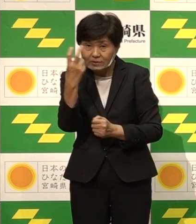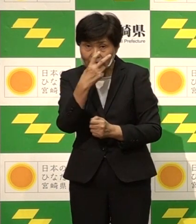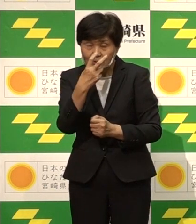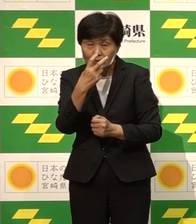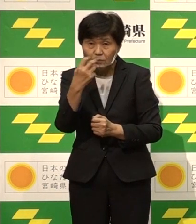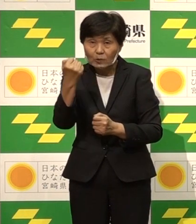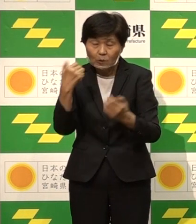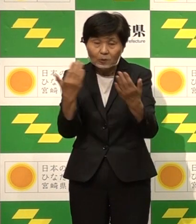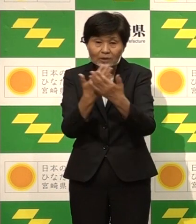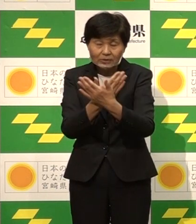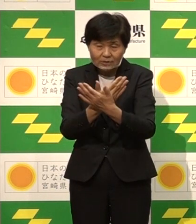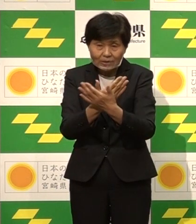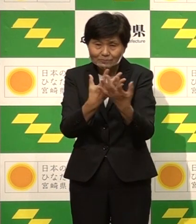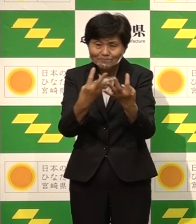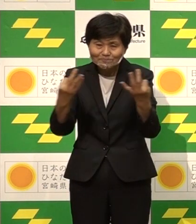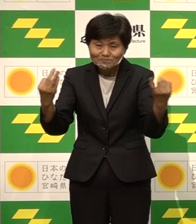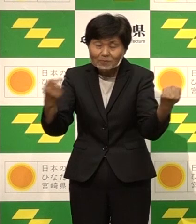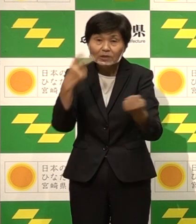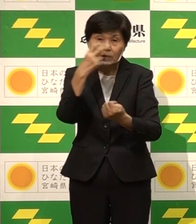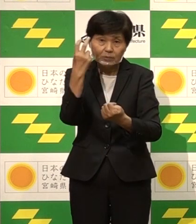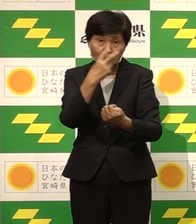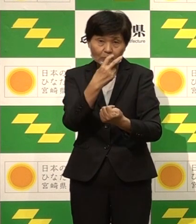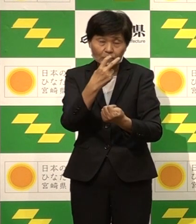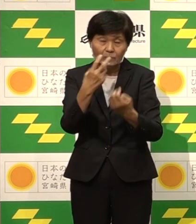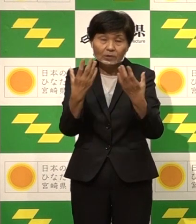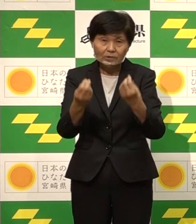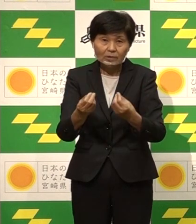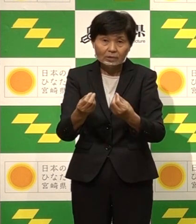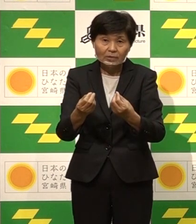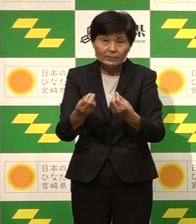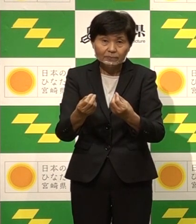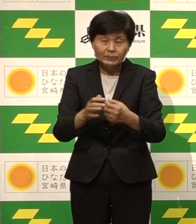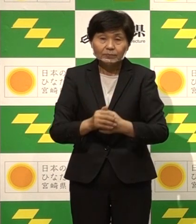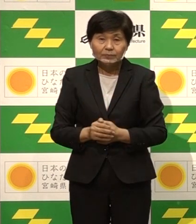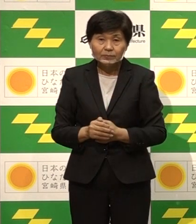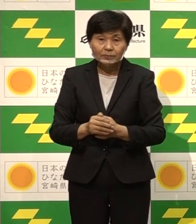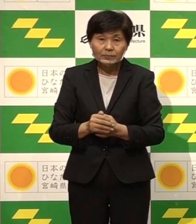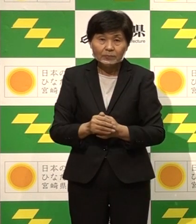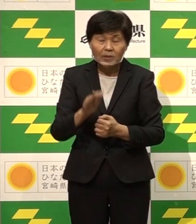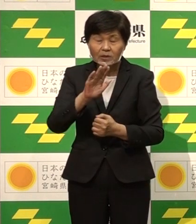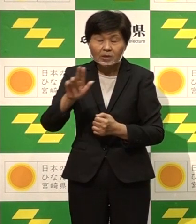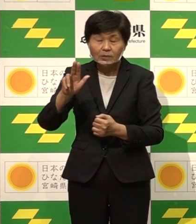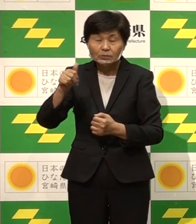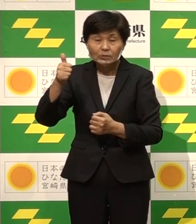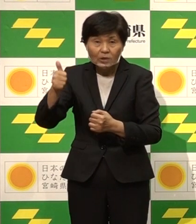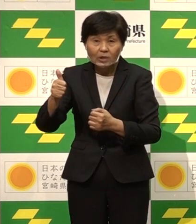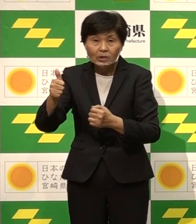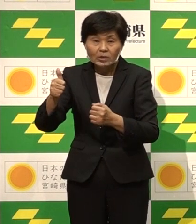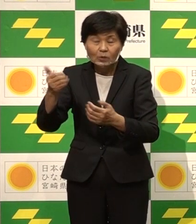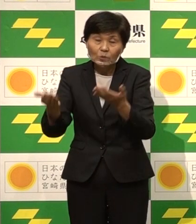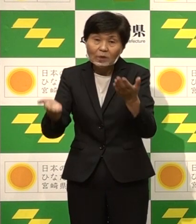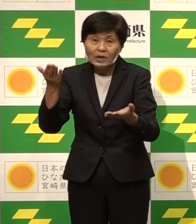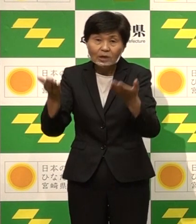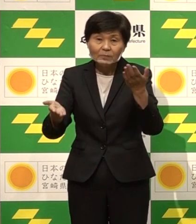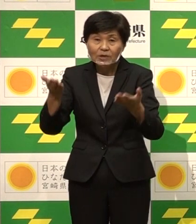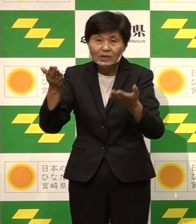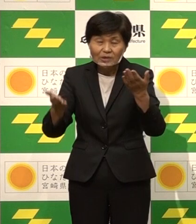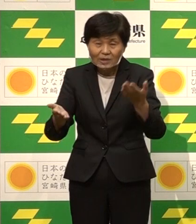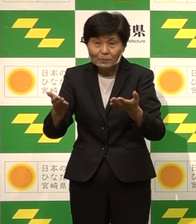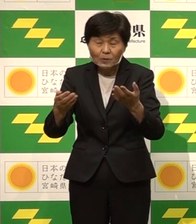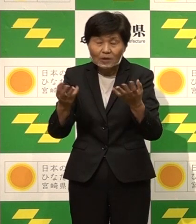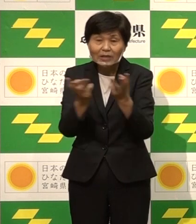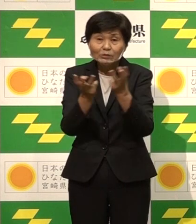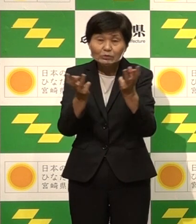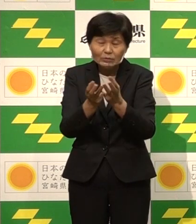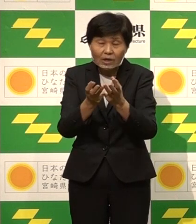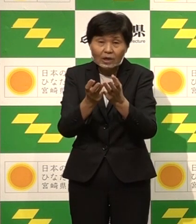で、そのデルタ株までと比べてもさらにもうはるかに大きな波ではありますが、ある程度受け